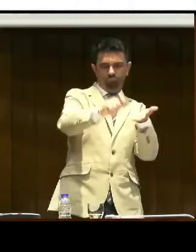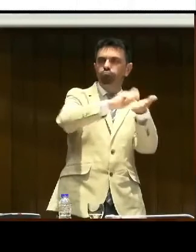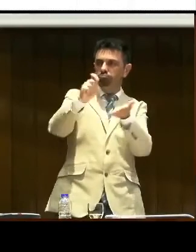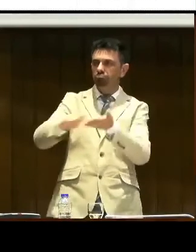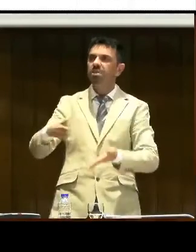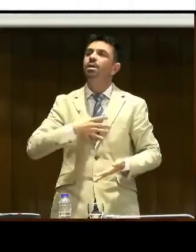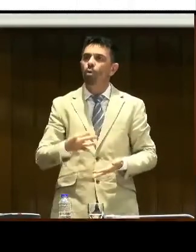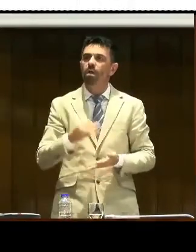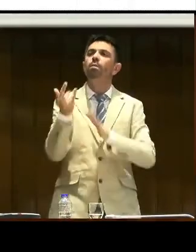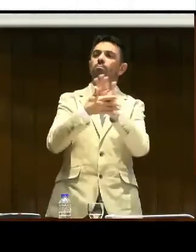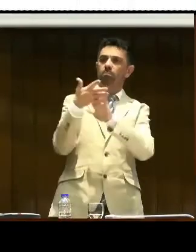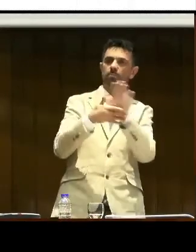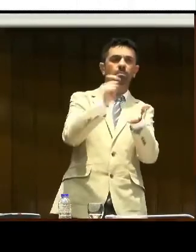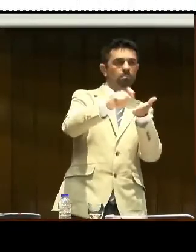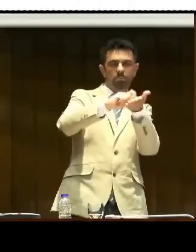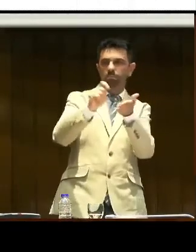escritas.